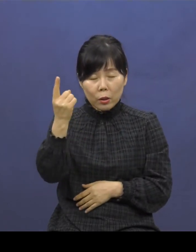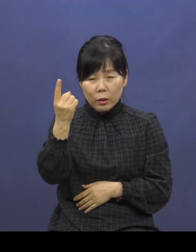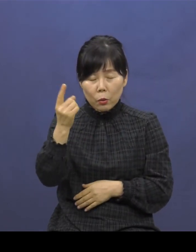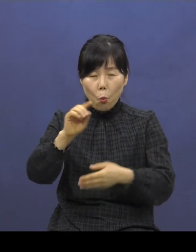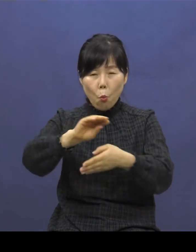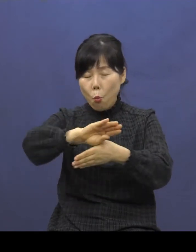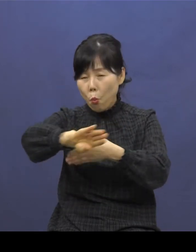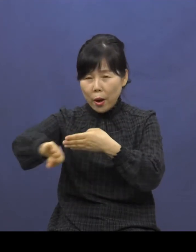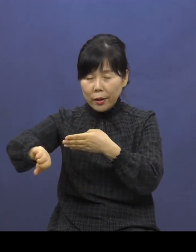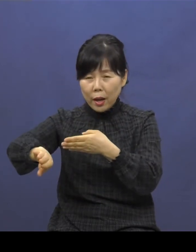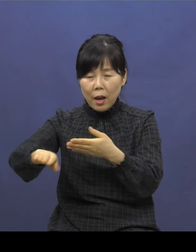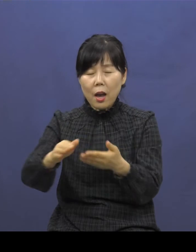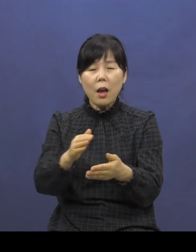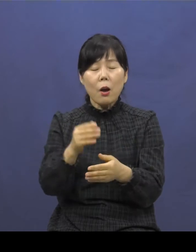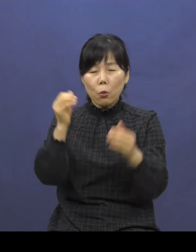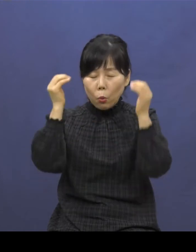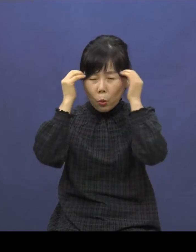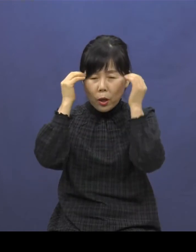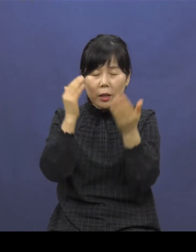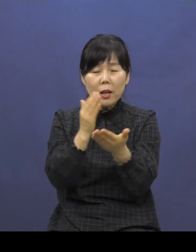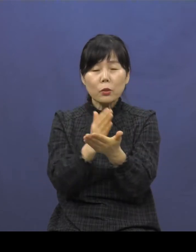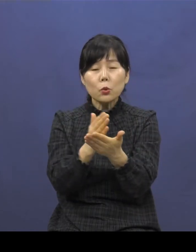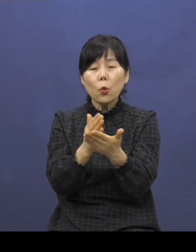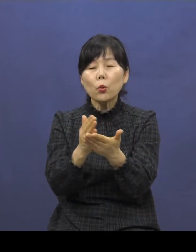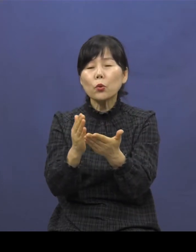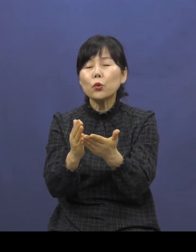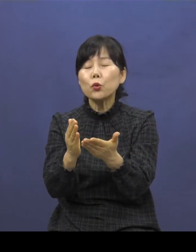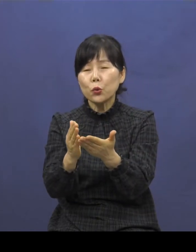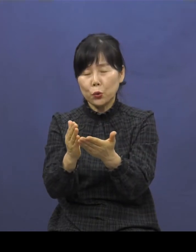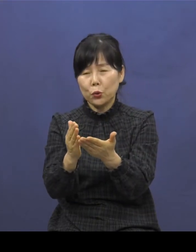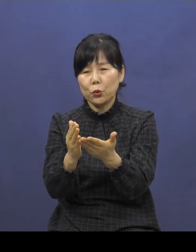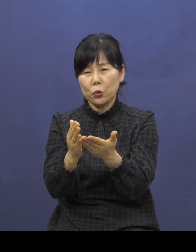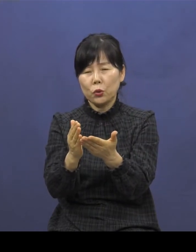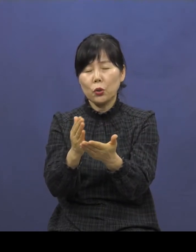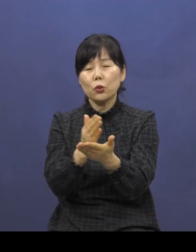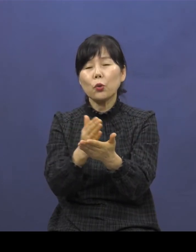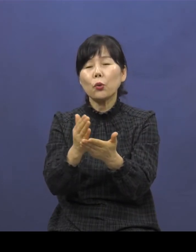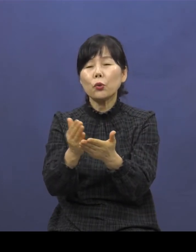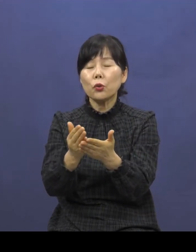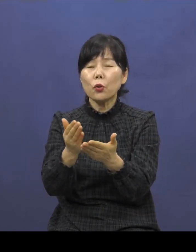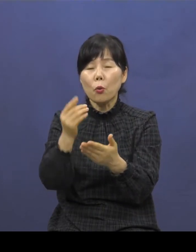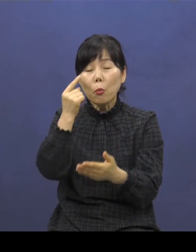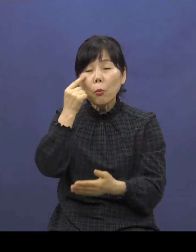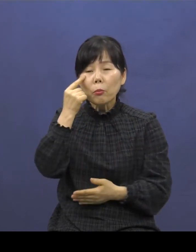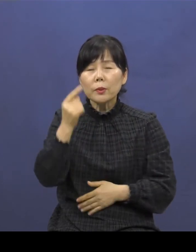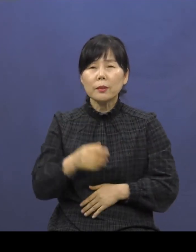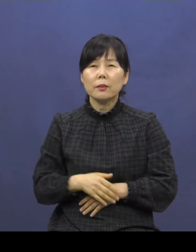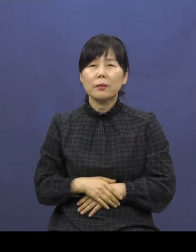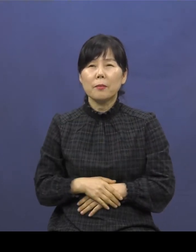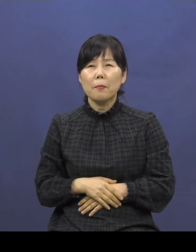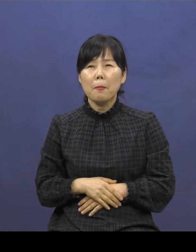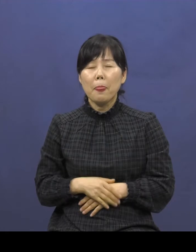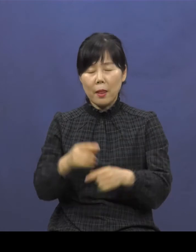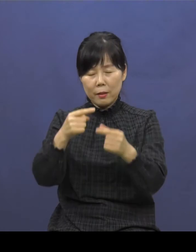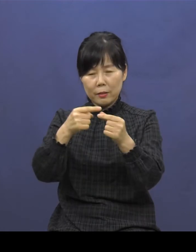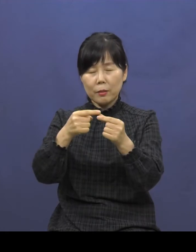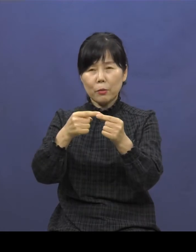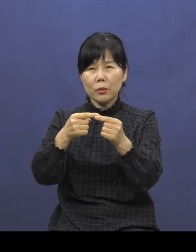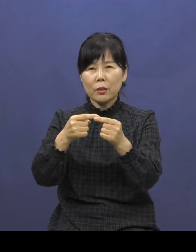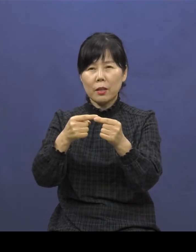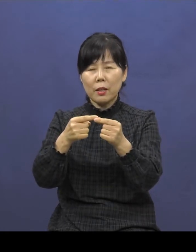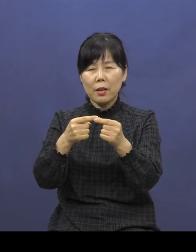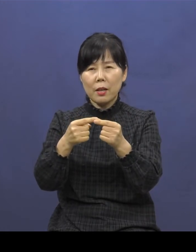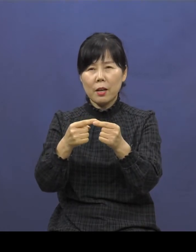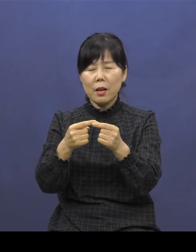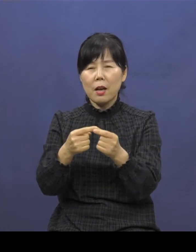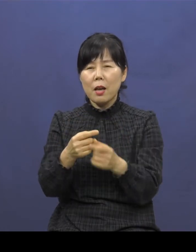것 말고 또 그 종류로 또 볼 수가 있는데, 고난을 분류하면서 그 종류로 볼 수가 있는데, 그 중에서 첫 번째